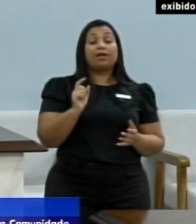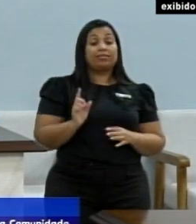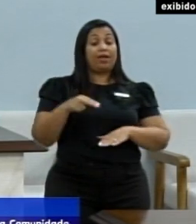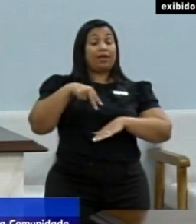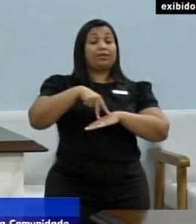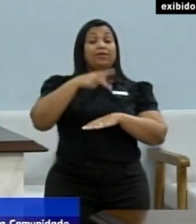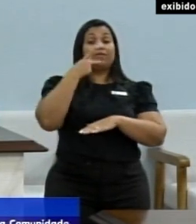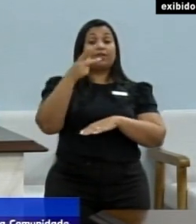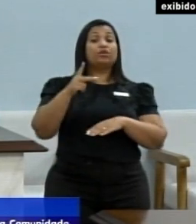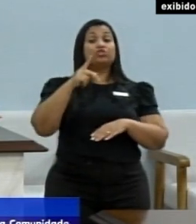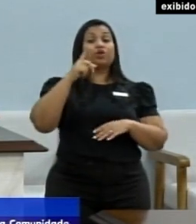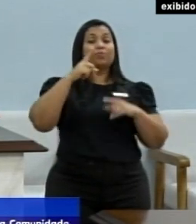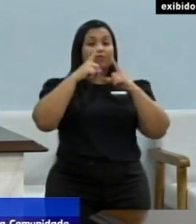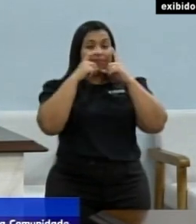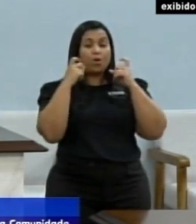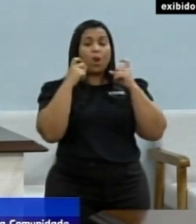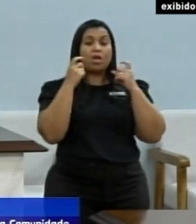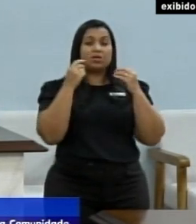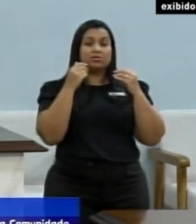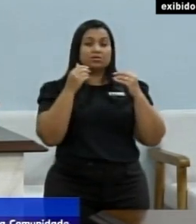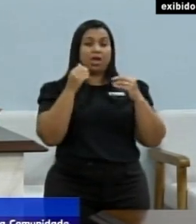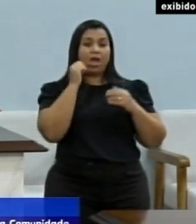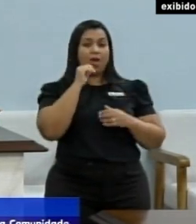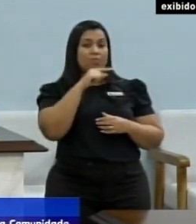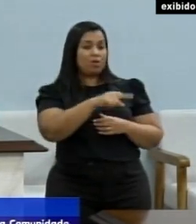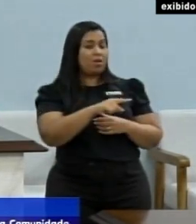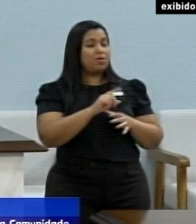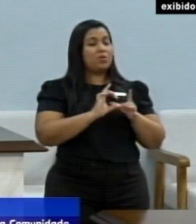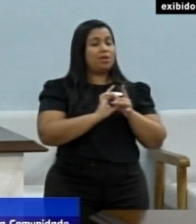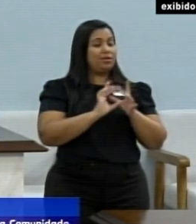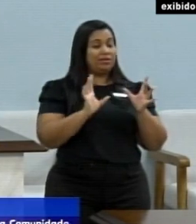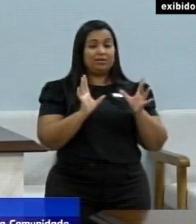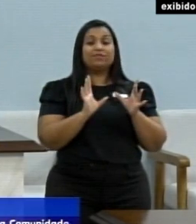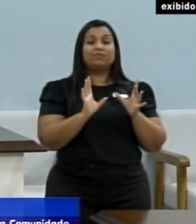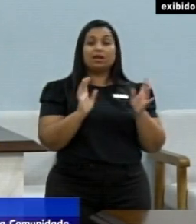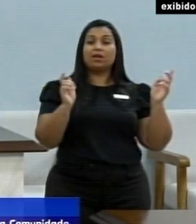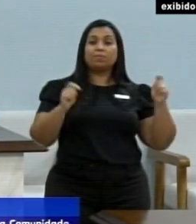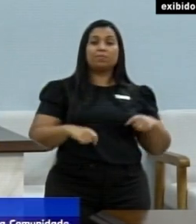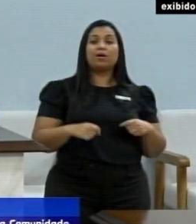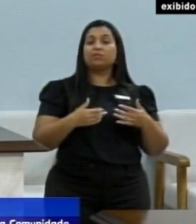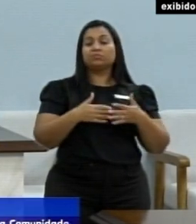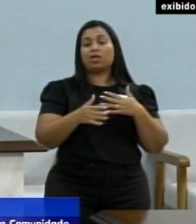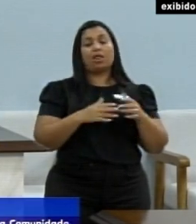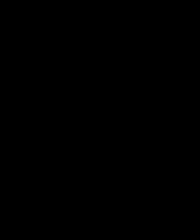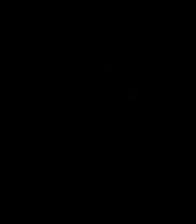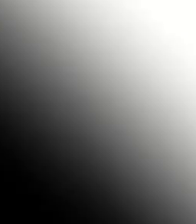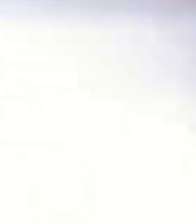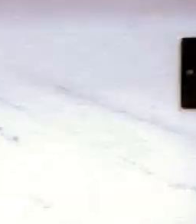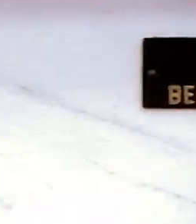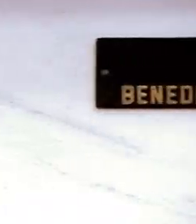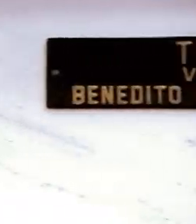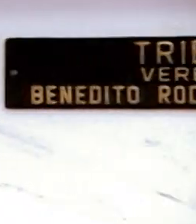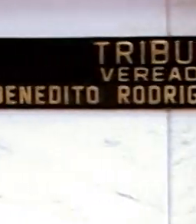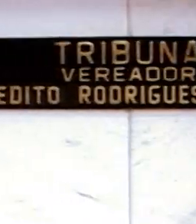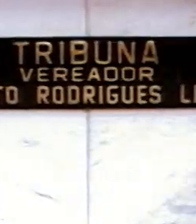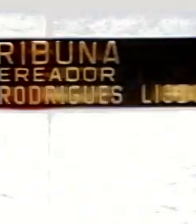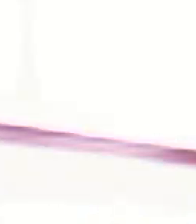mulher e que mulheres sejam livres de qualquer tipo de violência e que elas possam ser o que elas quiserem. Muito obrigada.